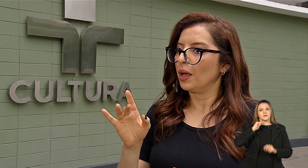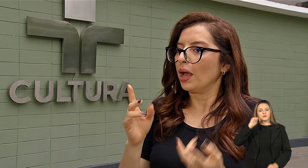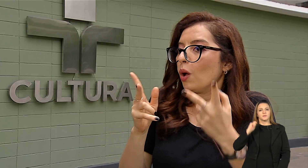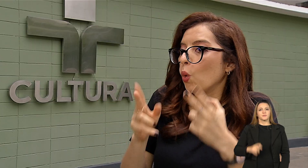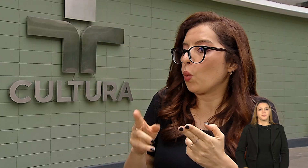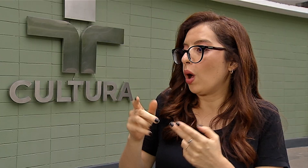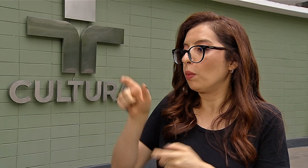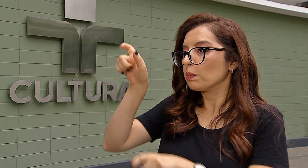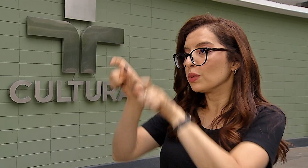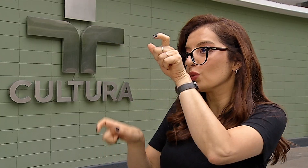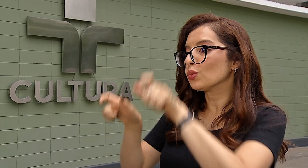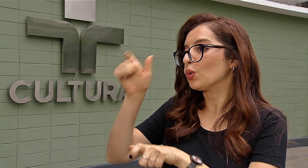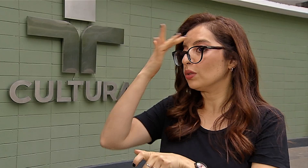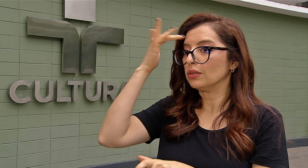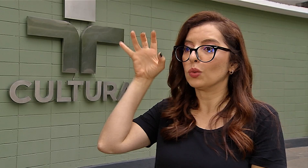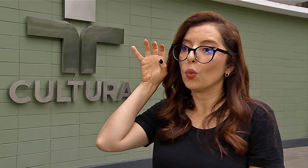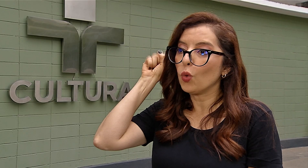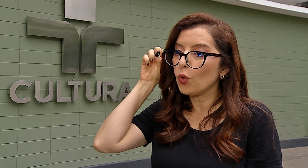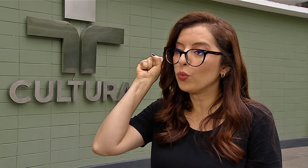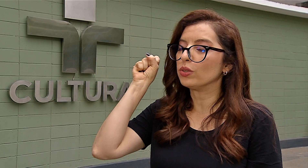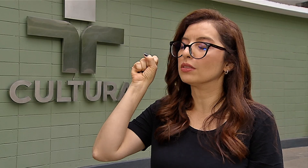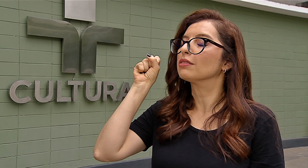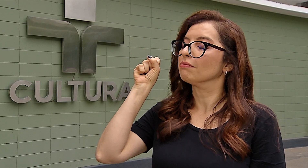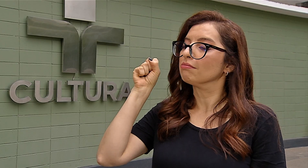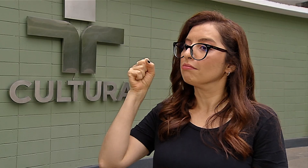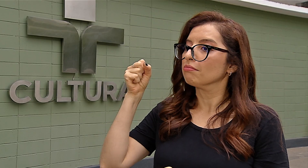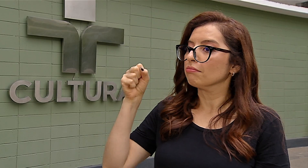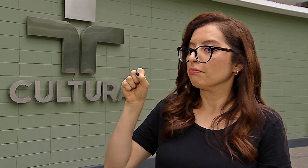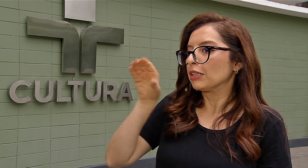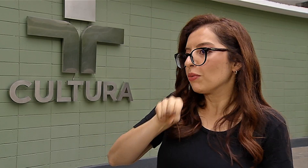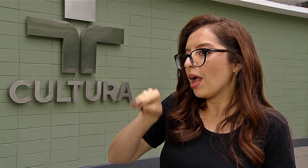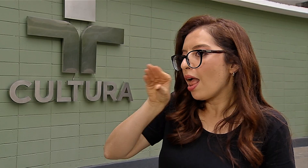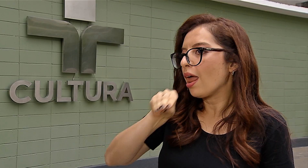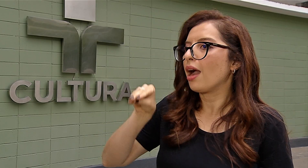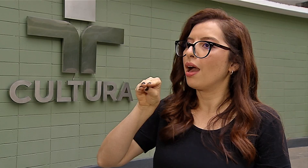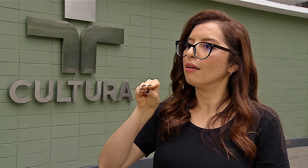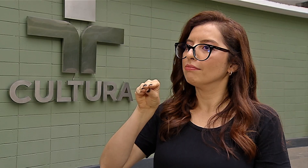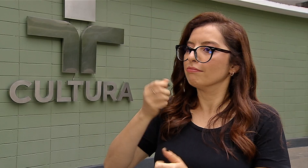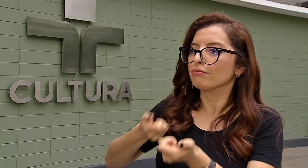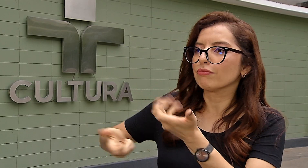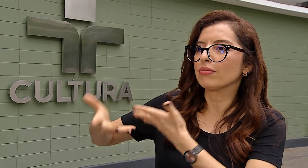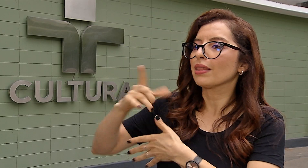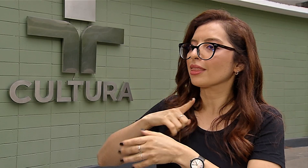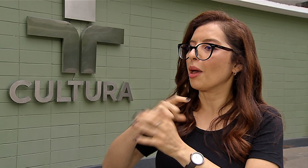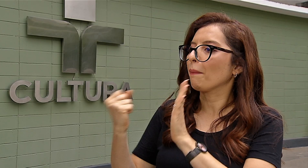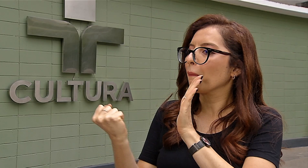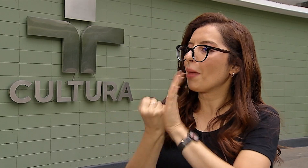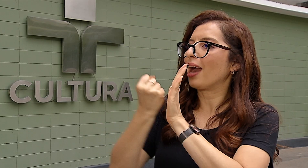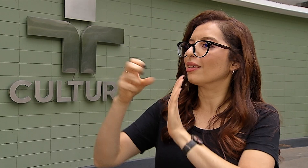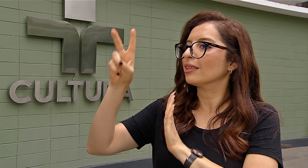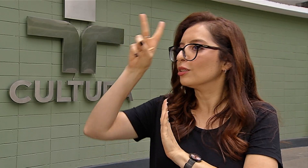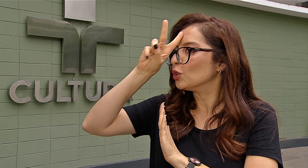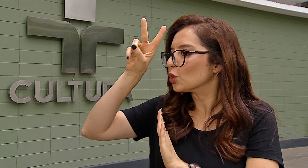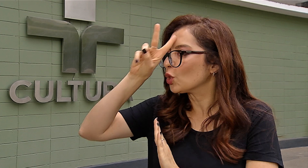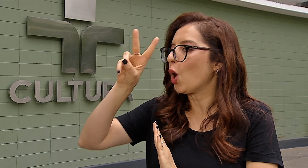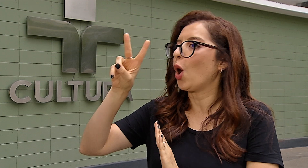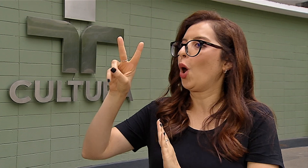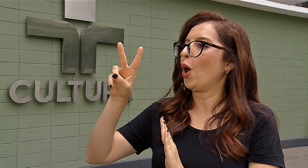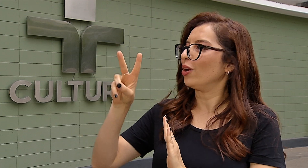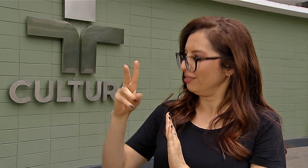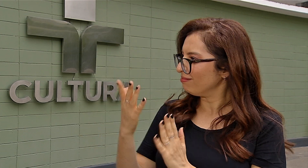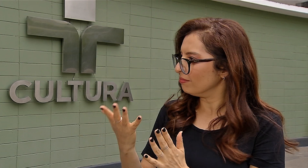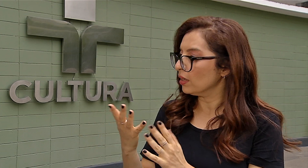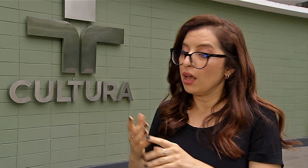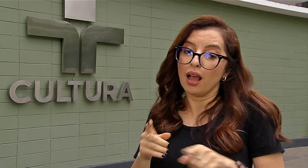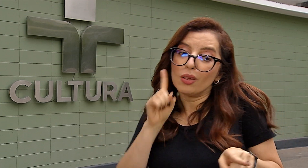língua de sinais é como se fosse dar valor à vida das pessoas, né? Assim como o ouvinte que tem a sua